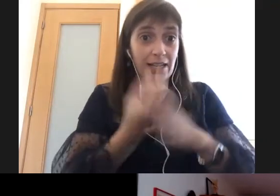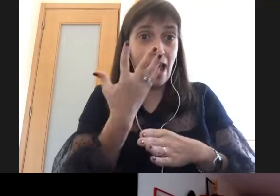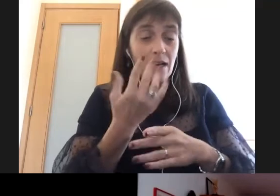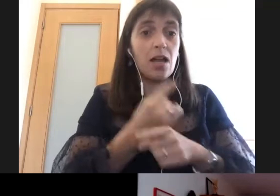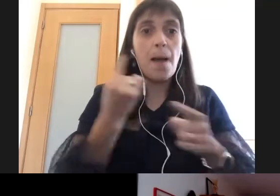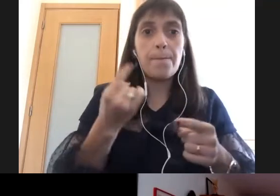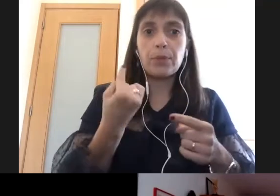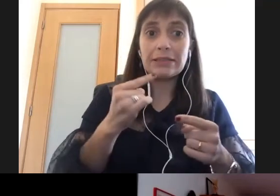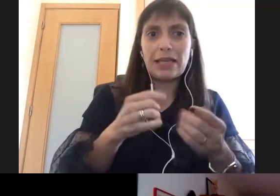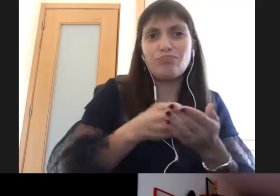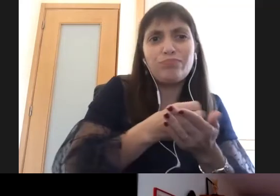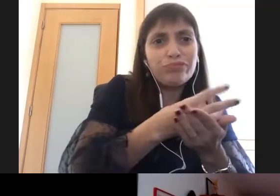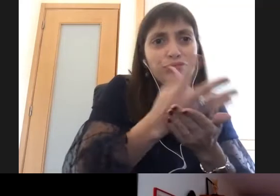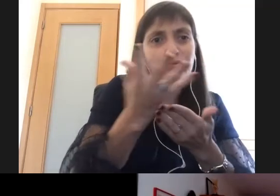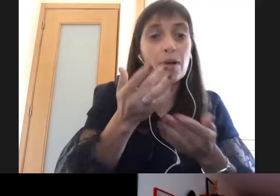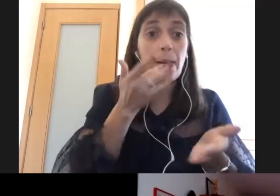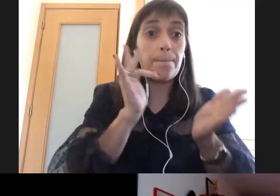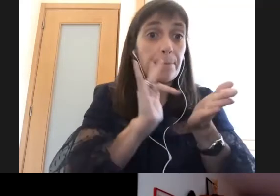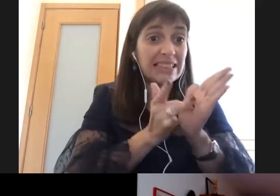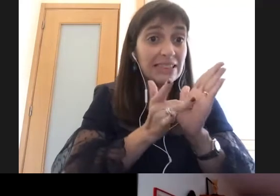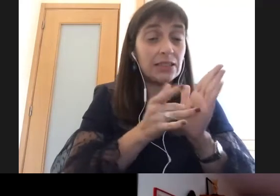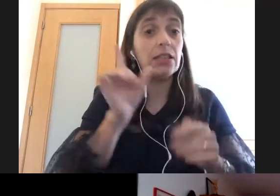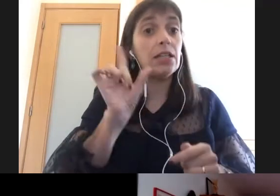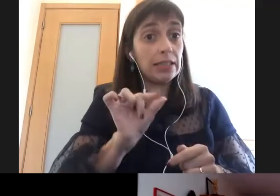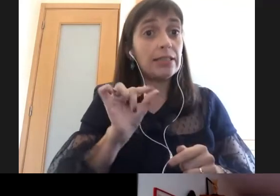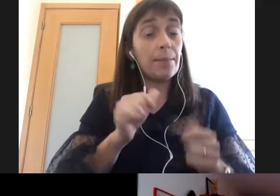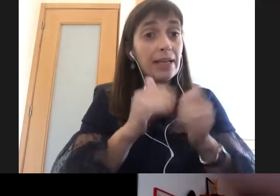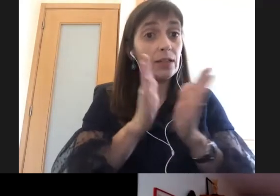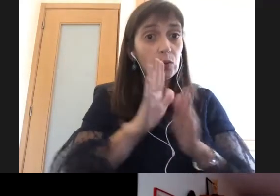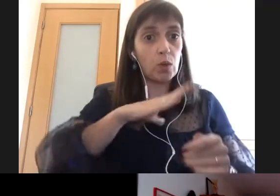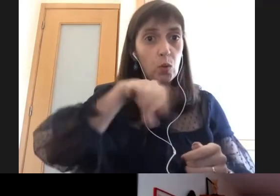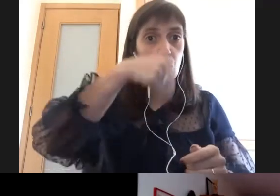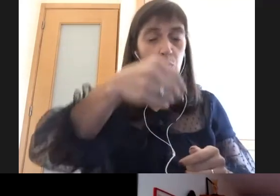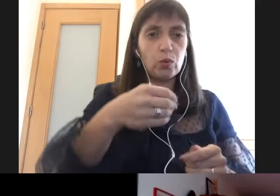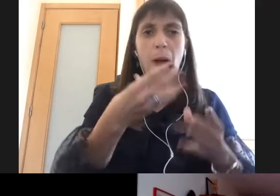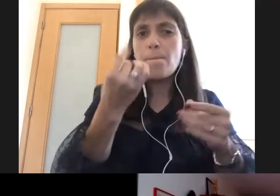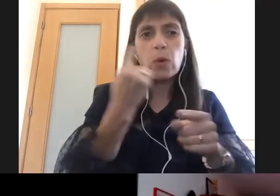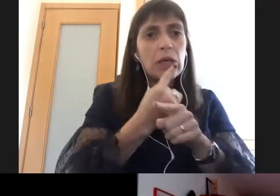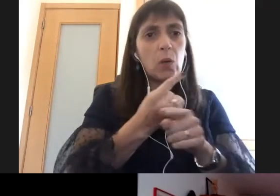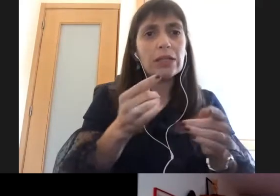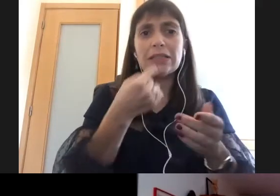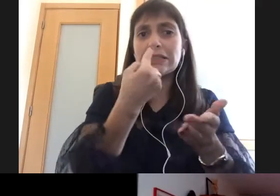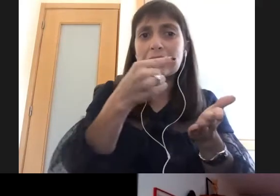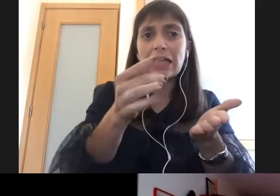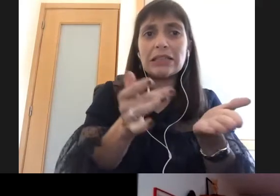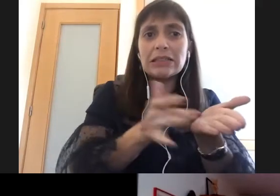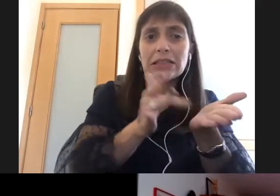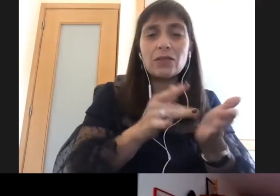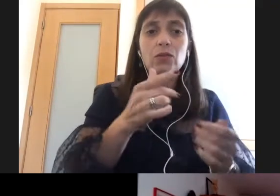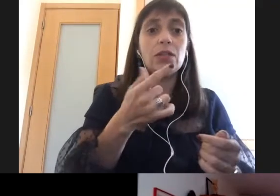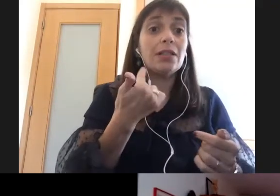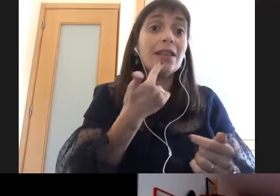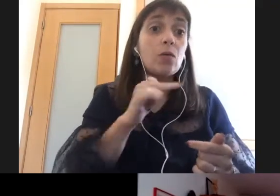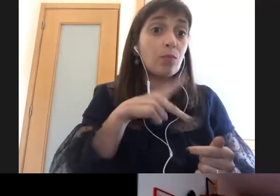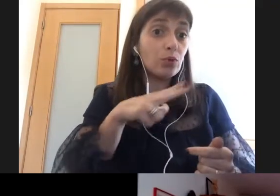vasta produção no Brasil e no mundo que fala português, de nossa história,